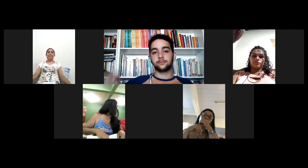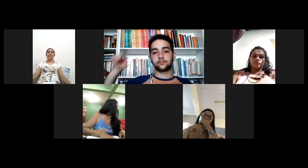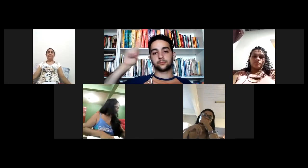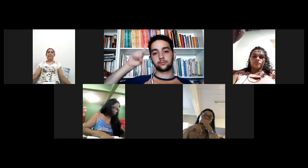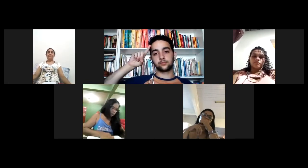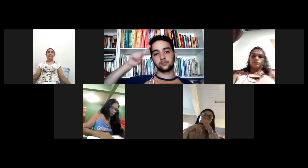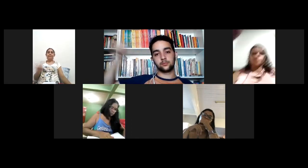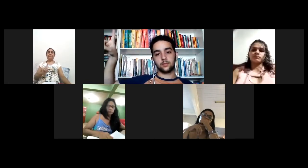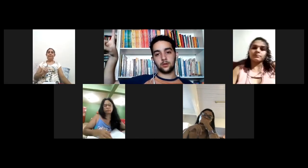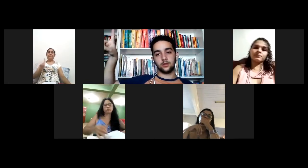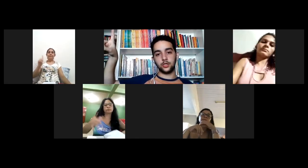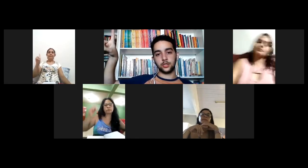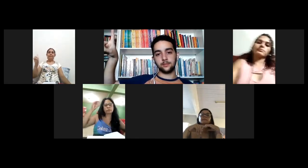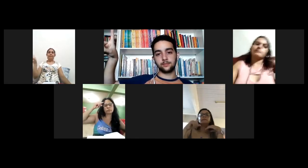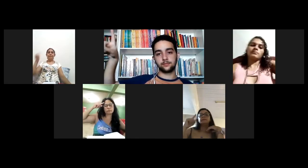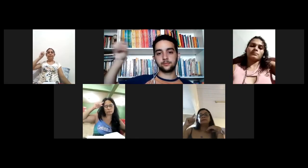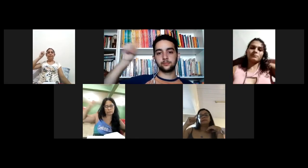Dia,